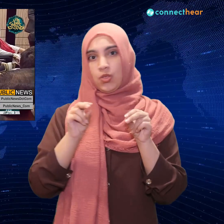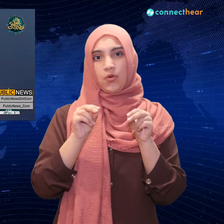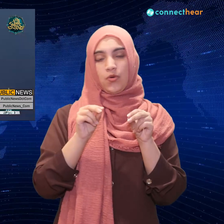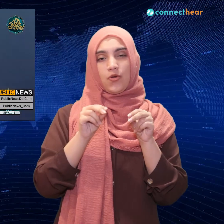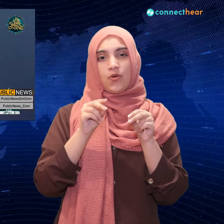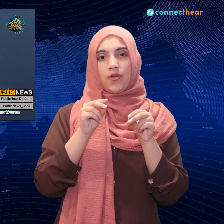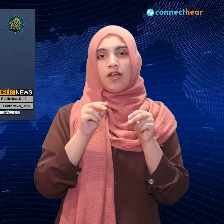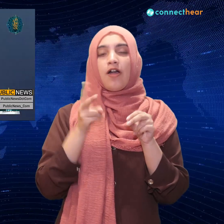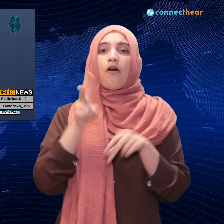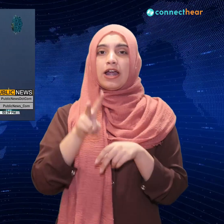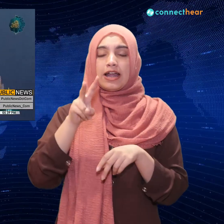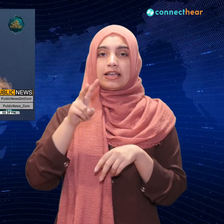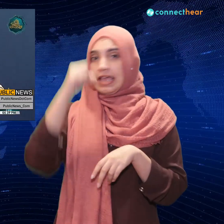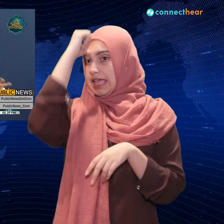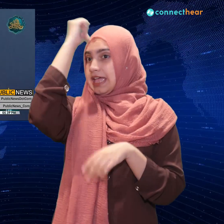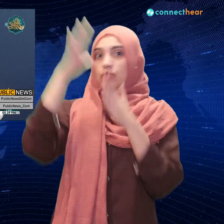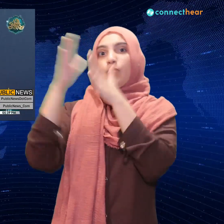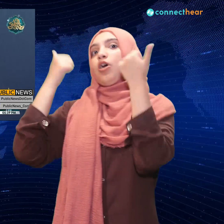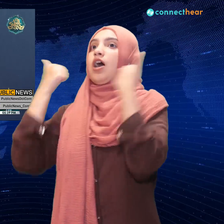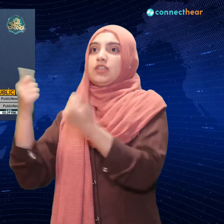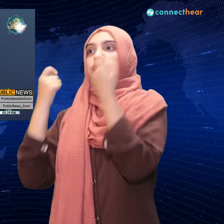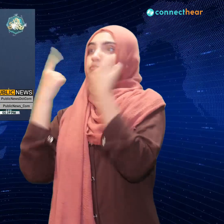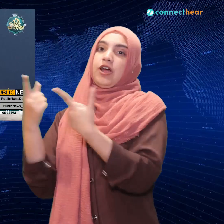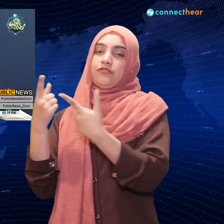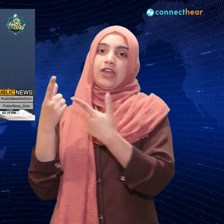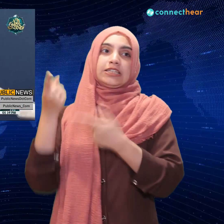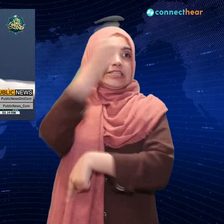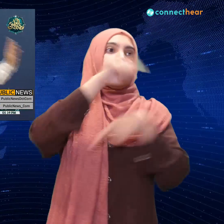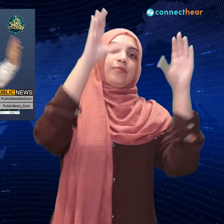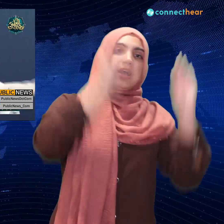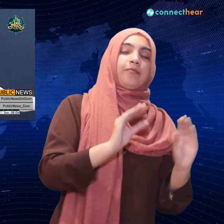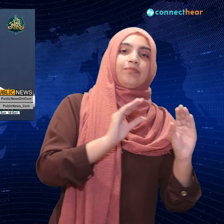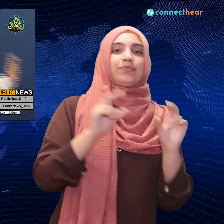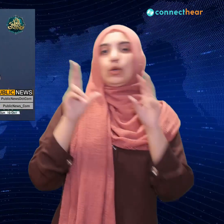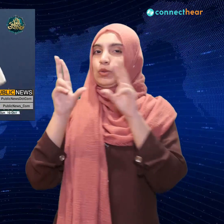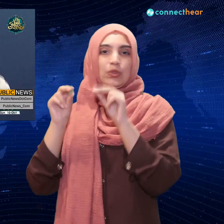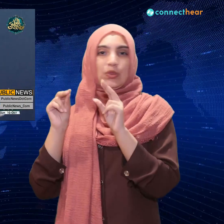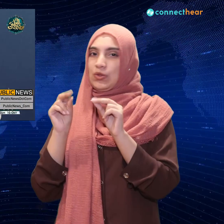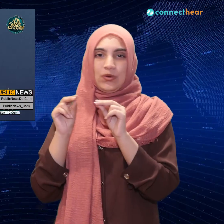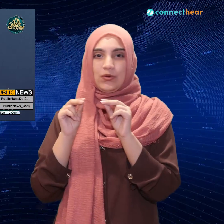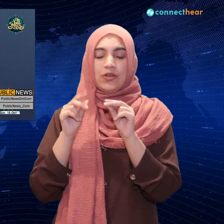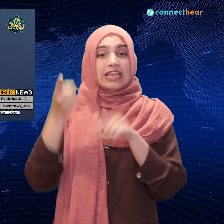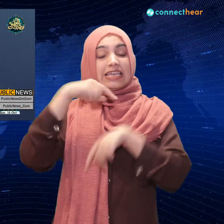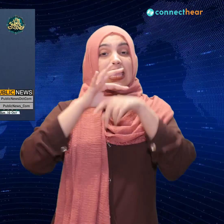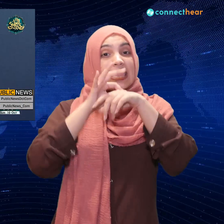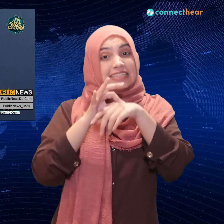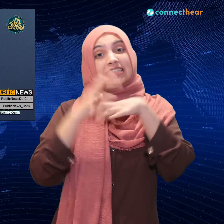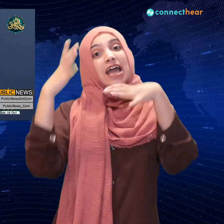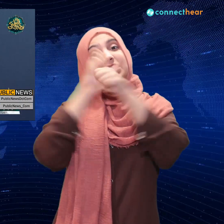کہتا کہ جناب ہندو سب سے عظیم قوم ہے باقی سارے نیچے ہیں. ان سب سارے انسانوں کے لیے